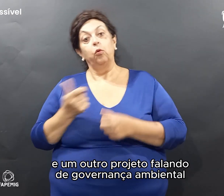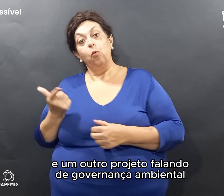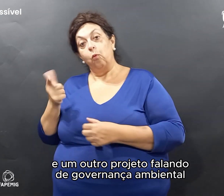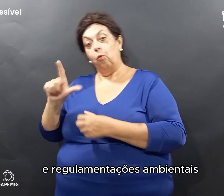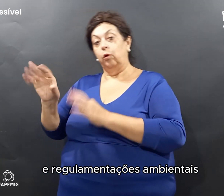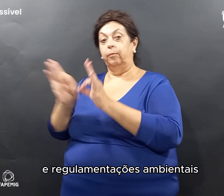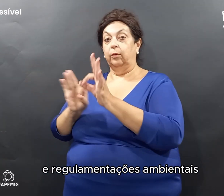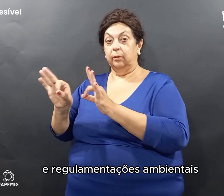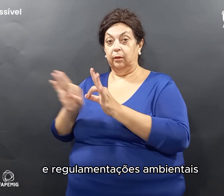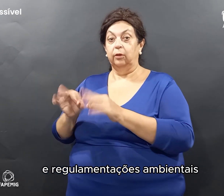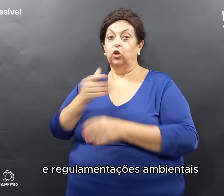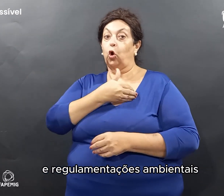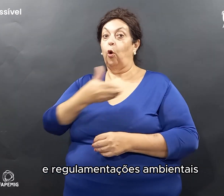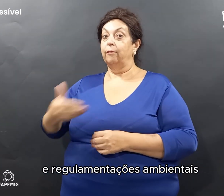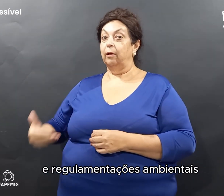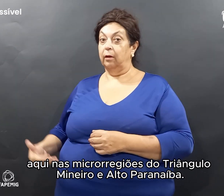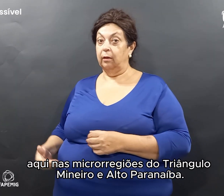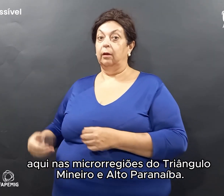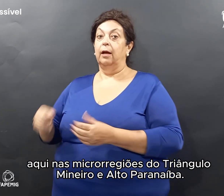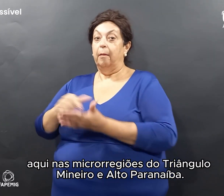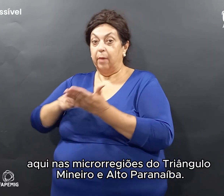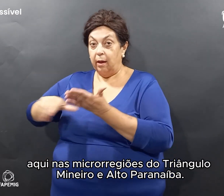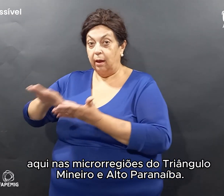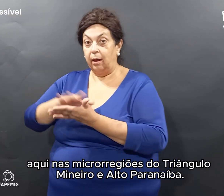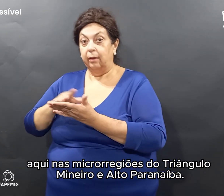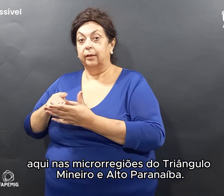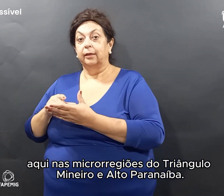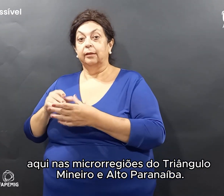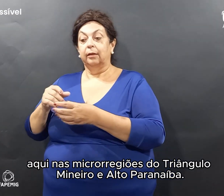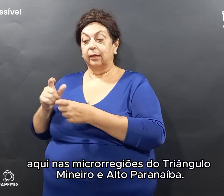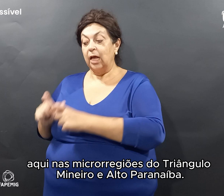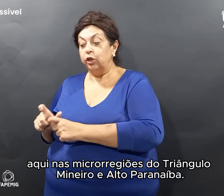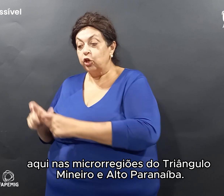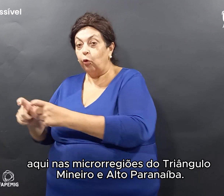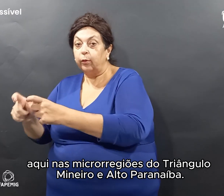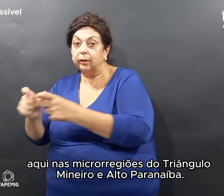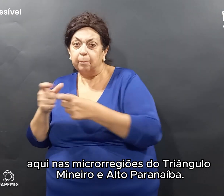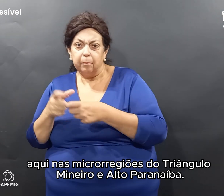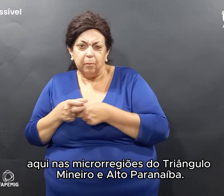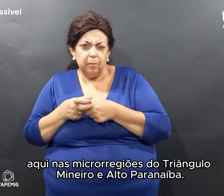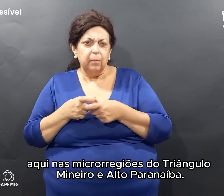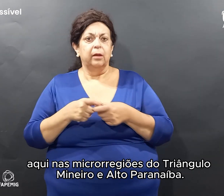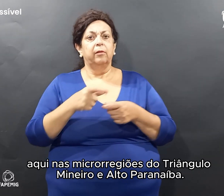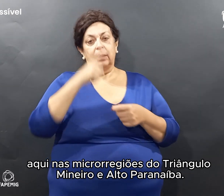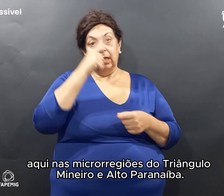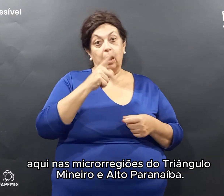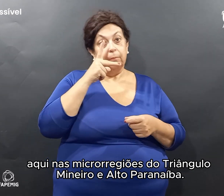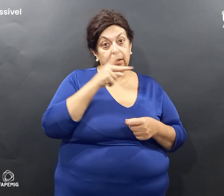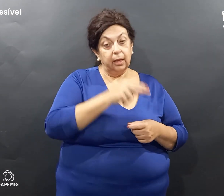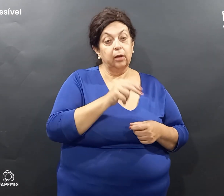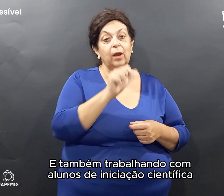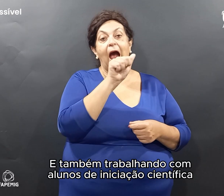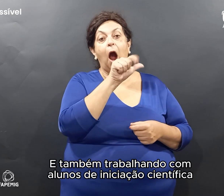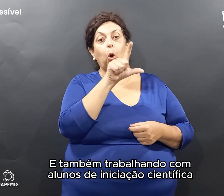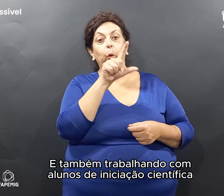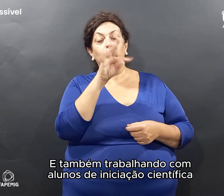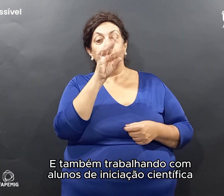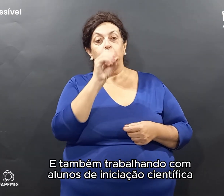ambiental e regulamentações ambientais aqui nas micro-regiões do Triângulo Mineiro e Alto Paranaíba. E também trabalhando